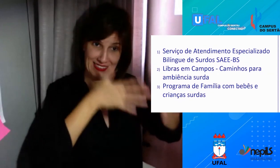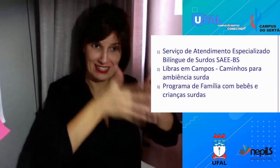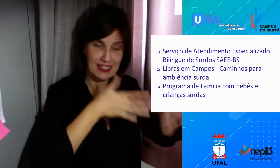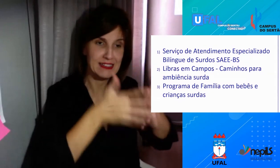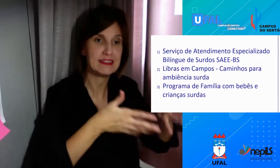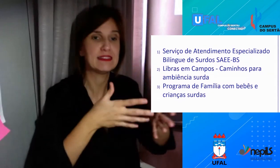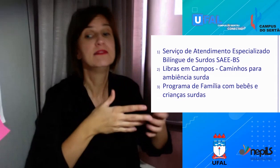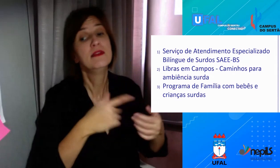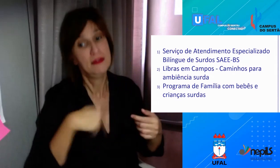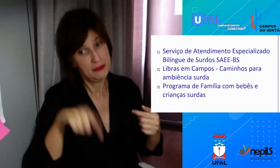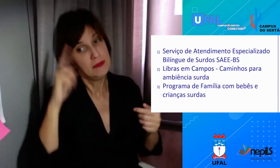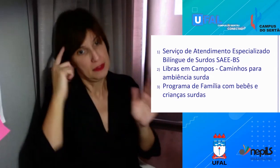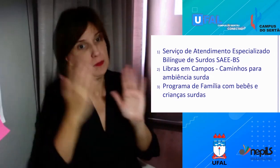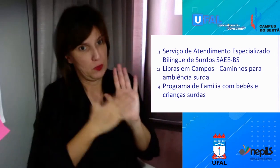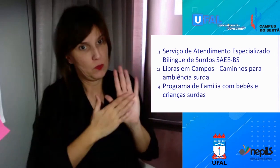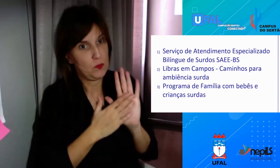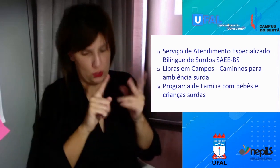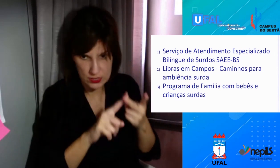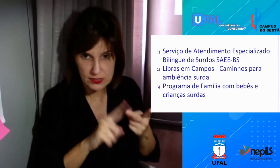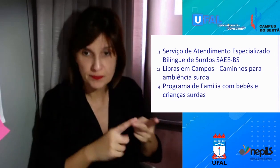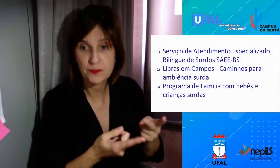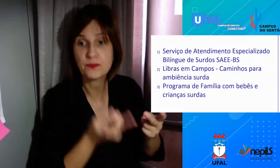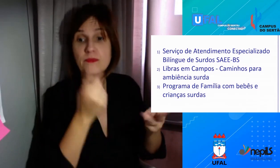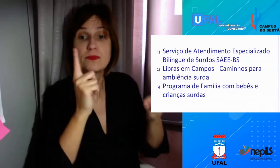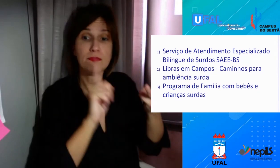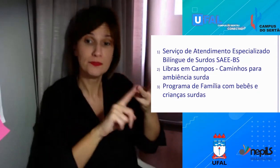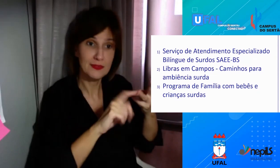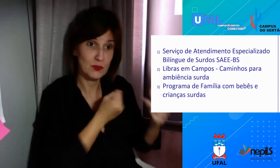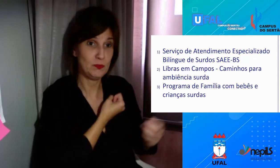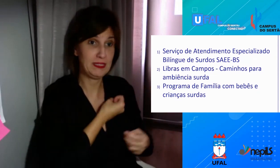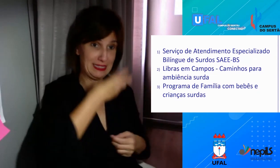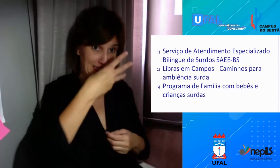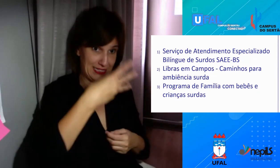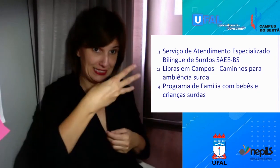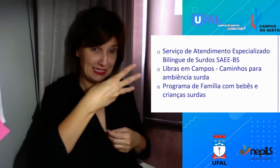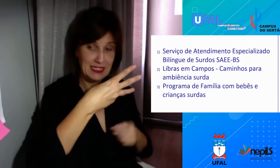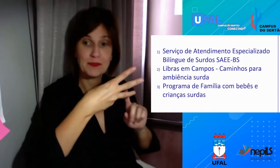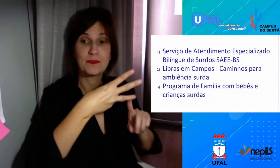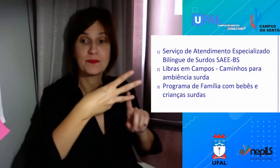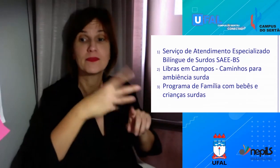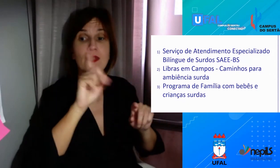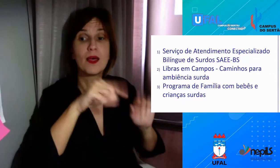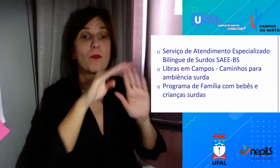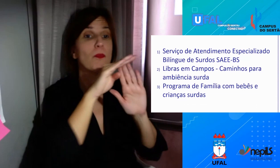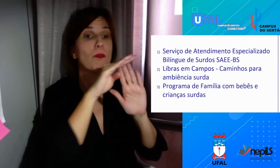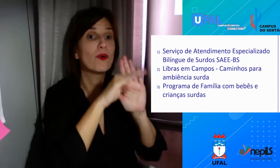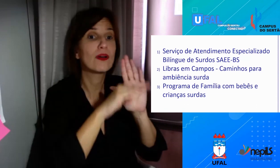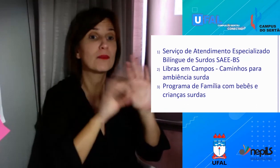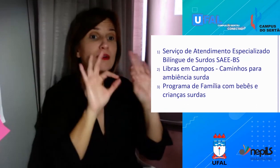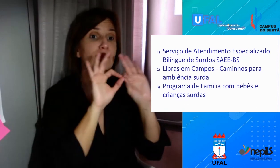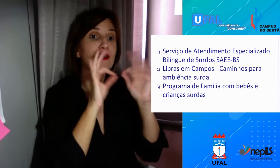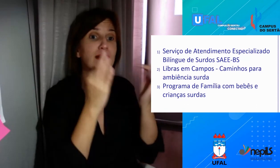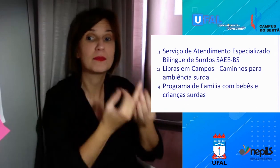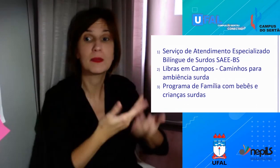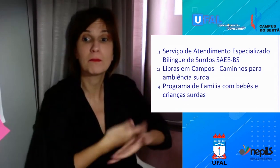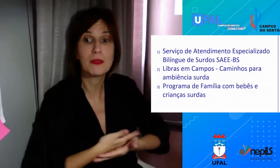realmente acontecer, isso foi realmente bastante benéfico para as crianças. Então, esse é um ponto que